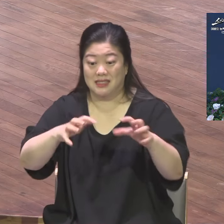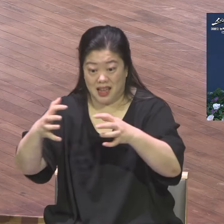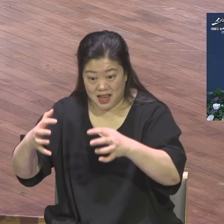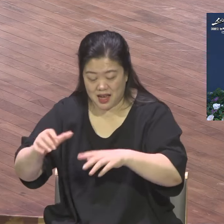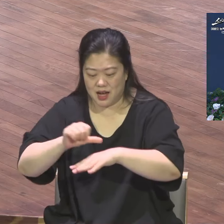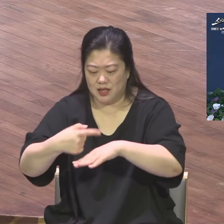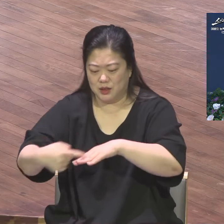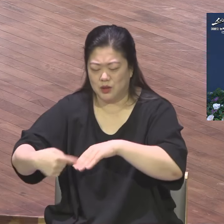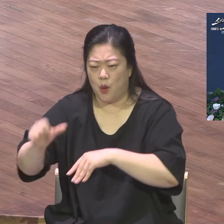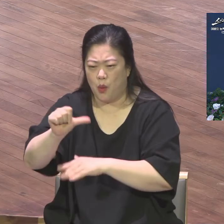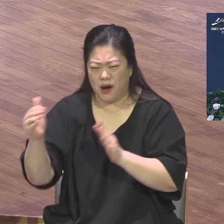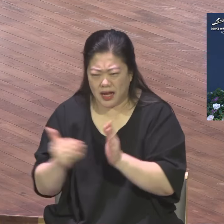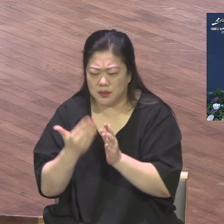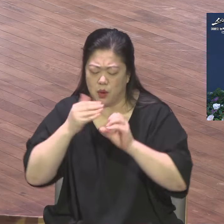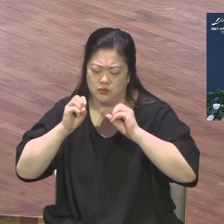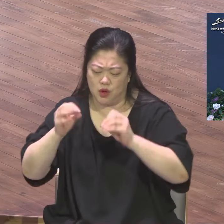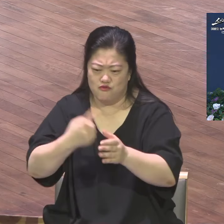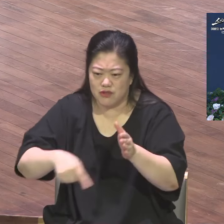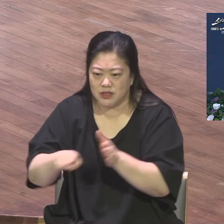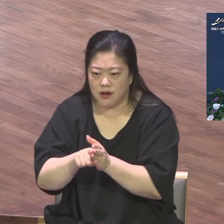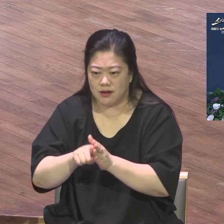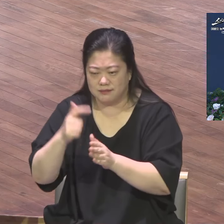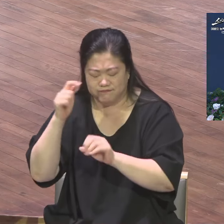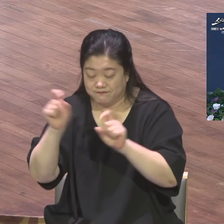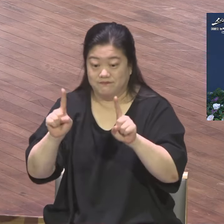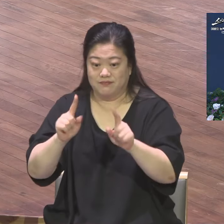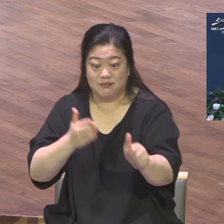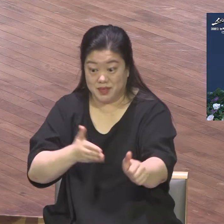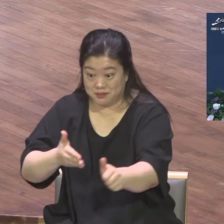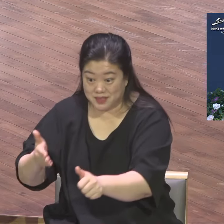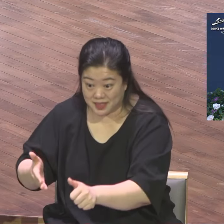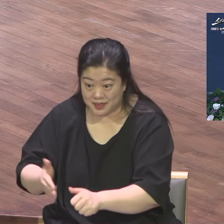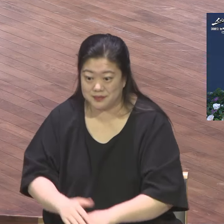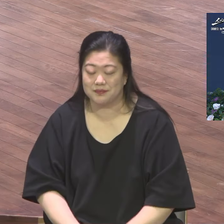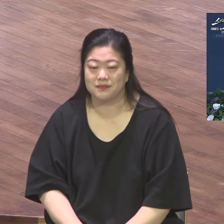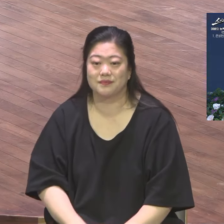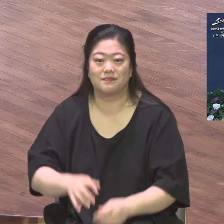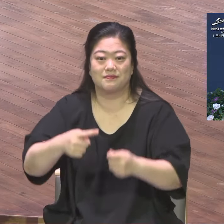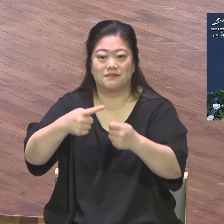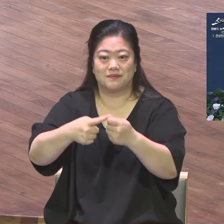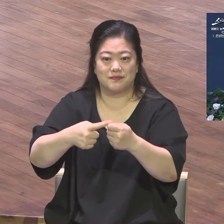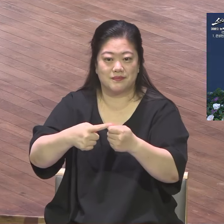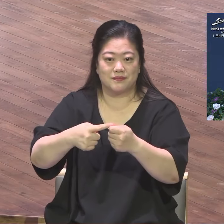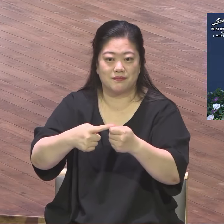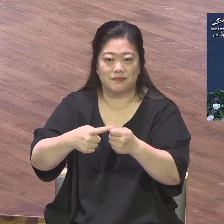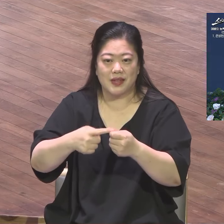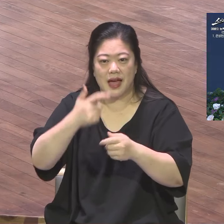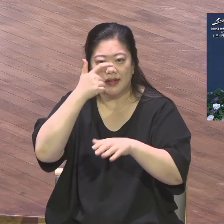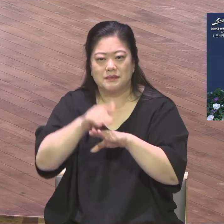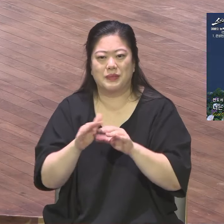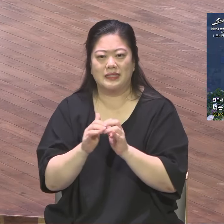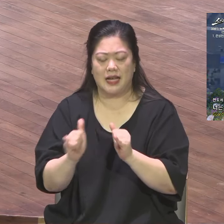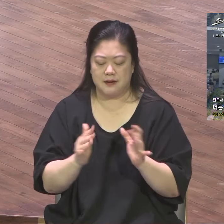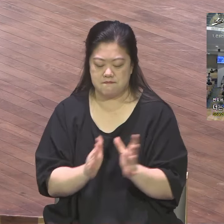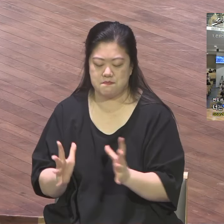멋지게 자리매김하시기를 지음으로 축복합니다. 그럼 첫째로 준비된 예배자입니다. 자, 1절